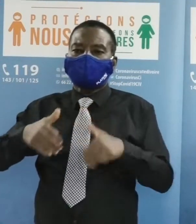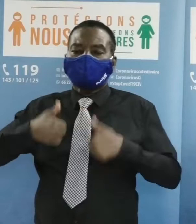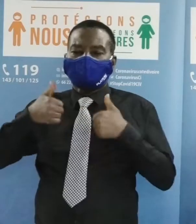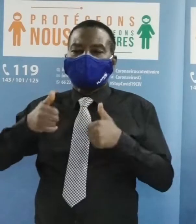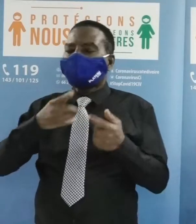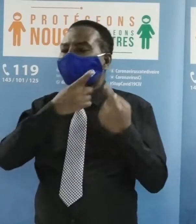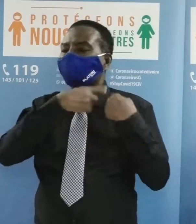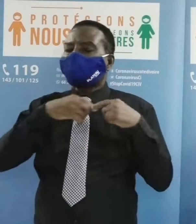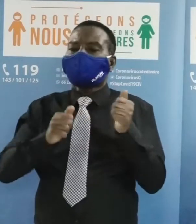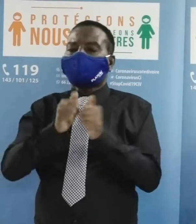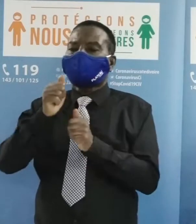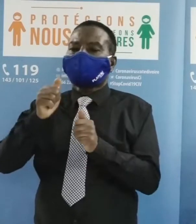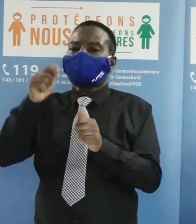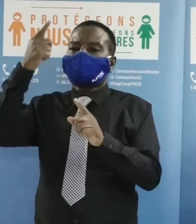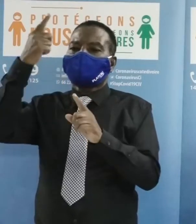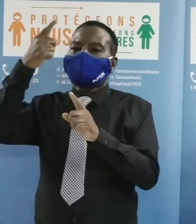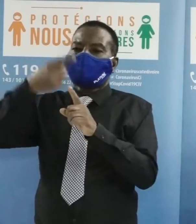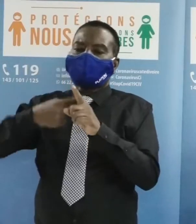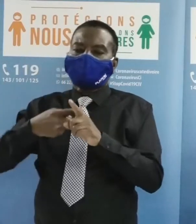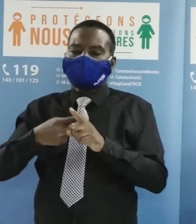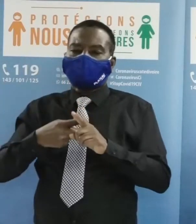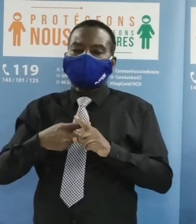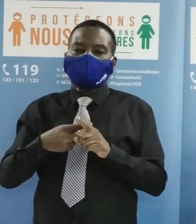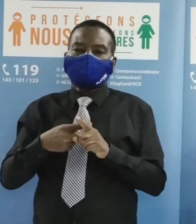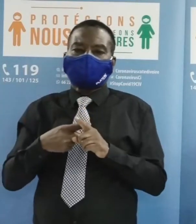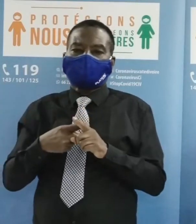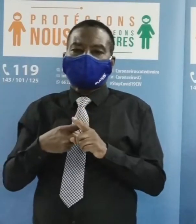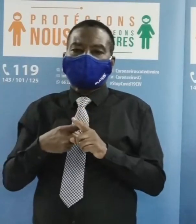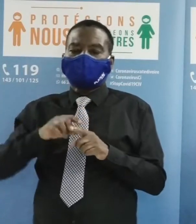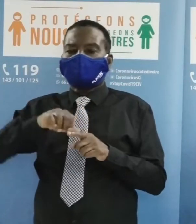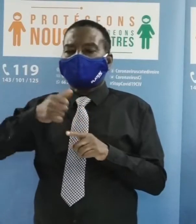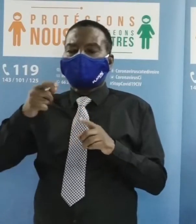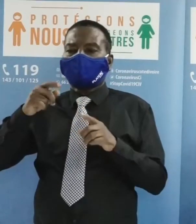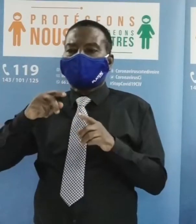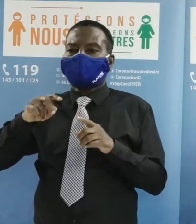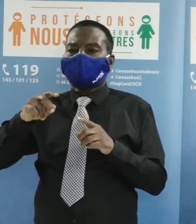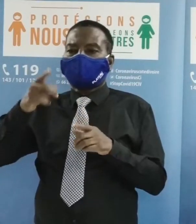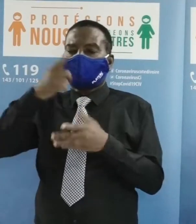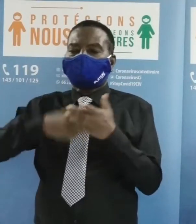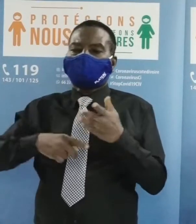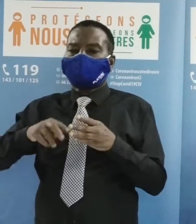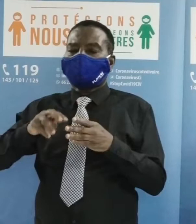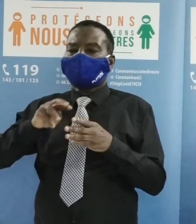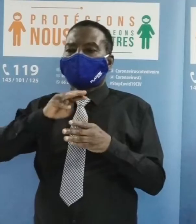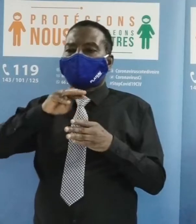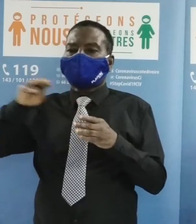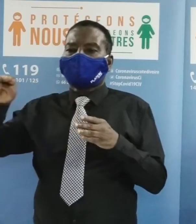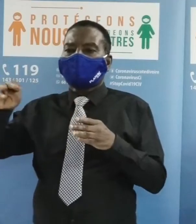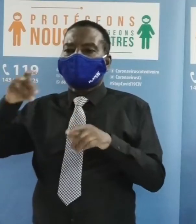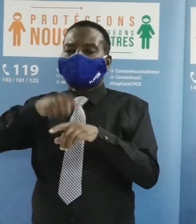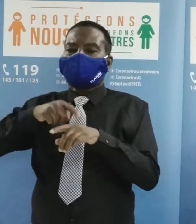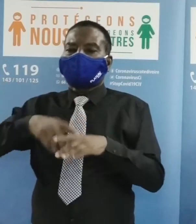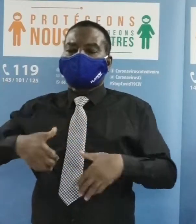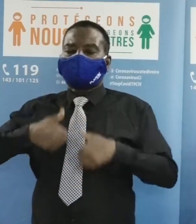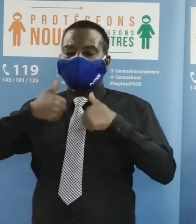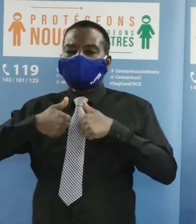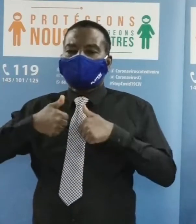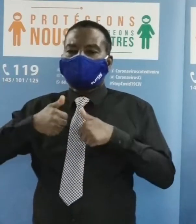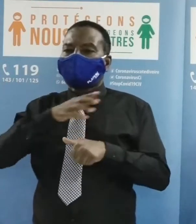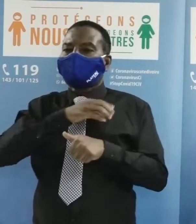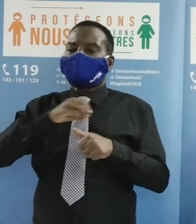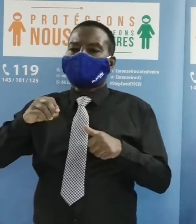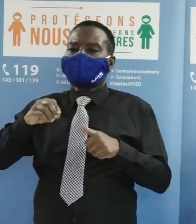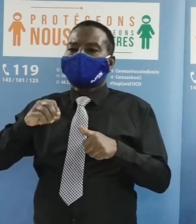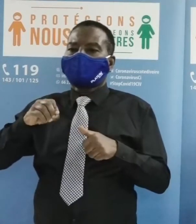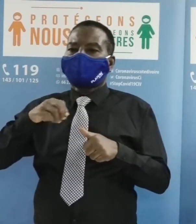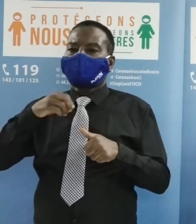d'autres termes c'est la réaction d'un internaute en d'autres termes quelle est la moyenne du temps de guérison et quel est